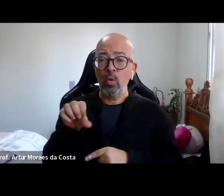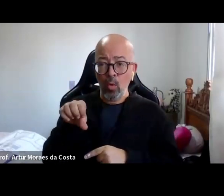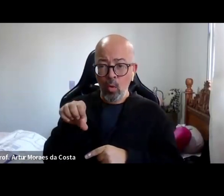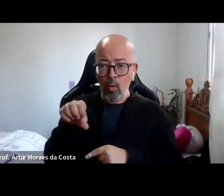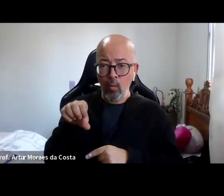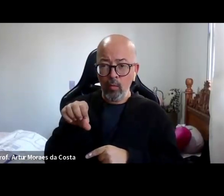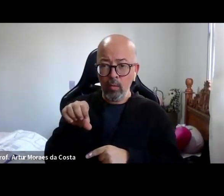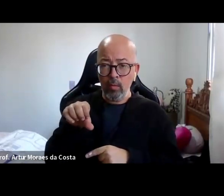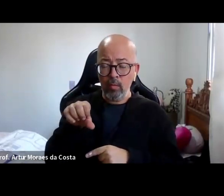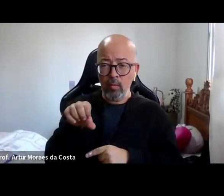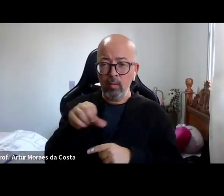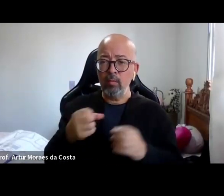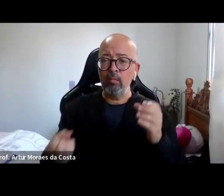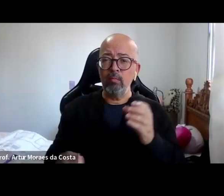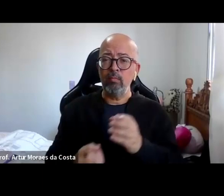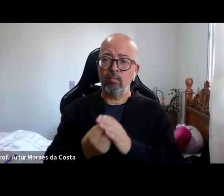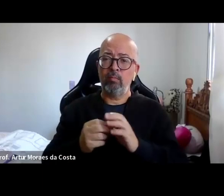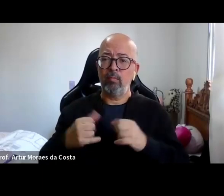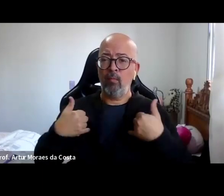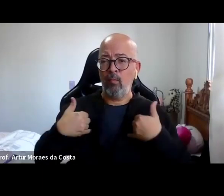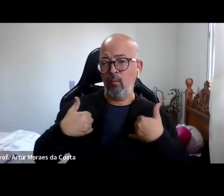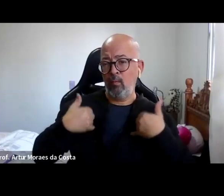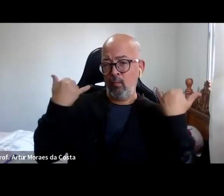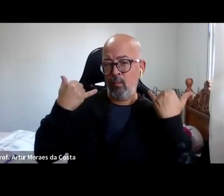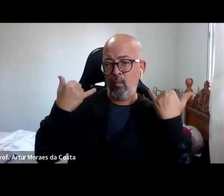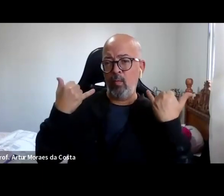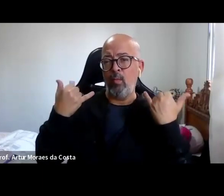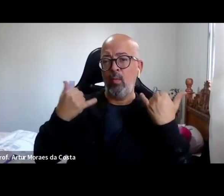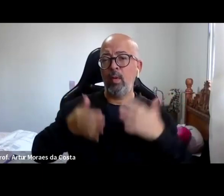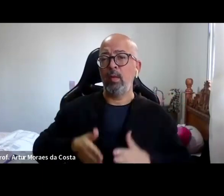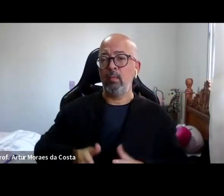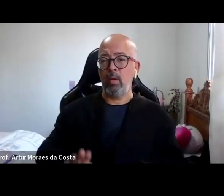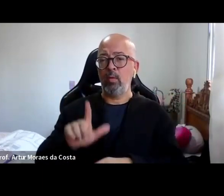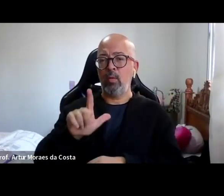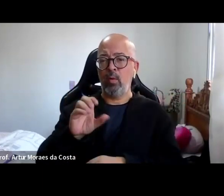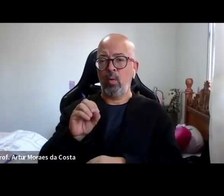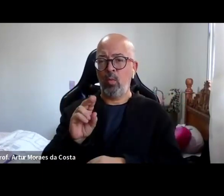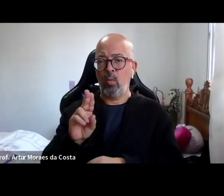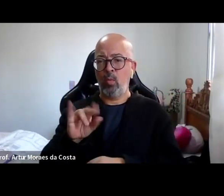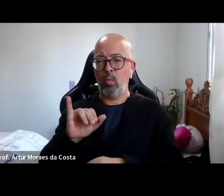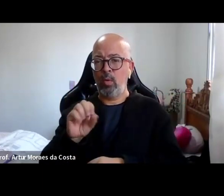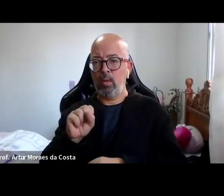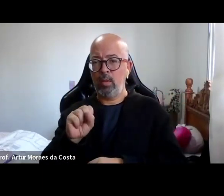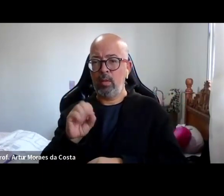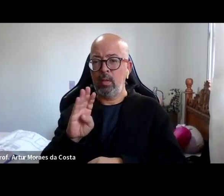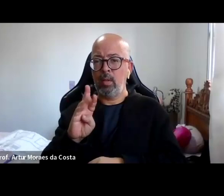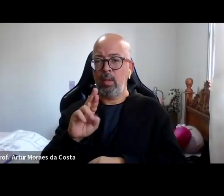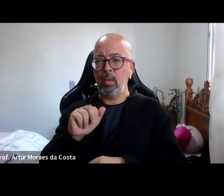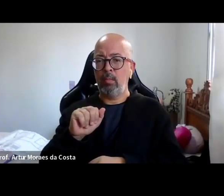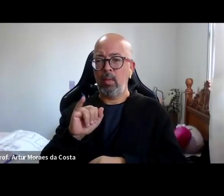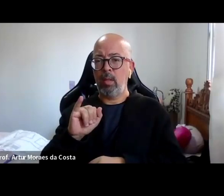eifel ustedes se pueden imaginar esta escena yo parado frente a la